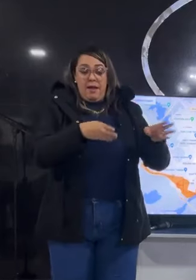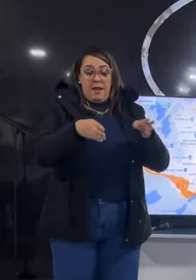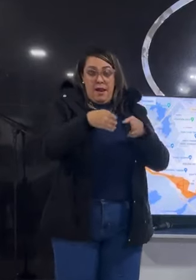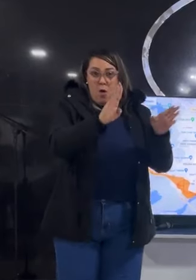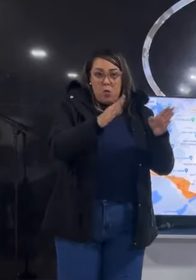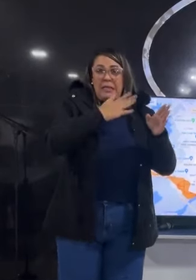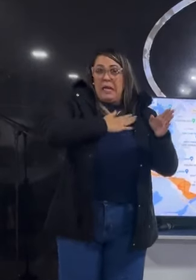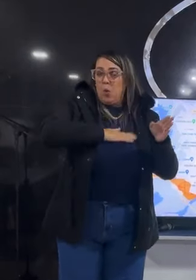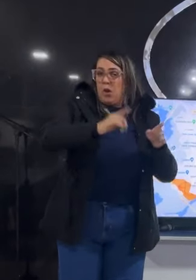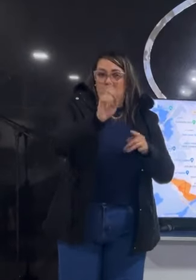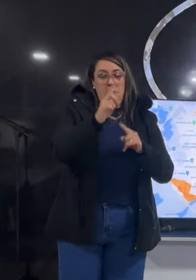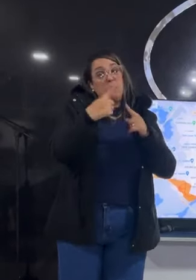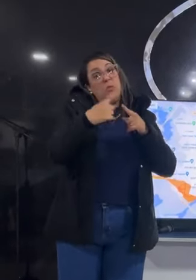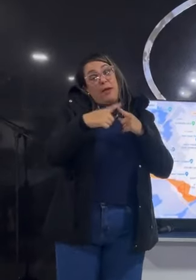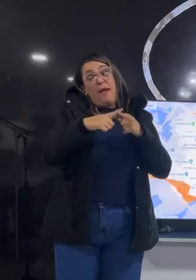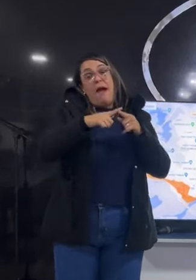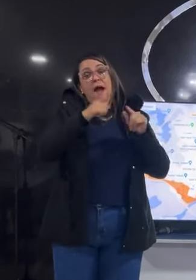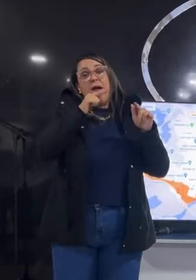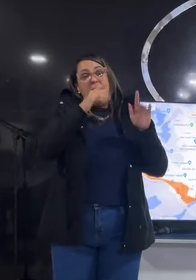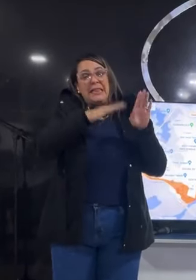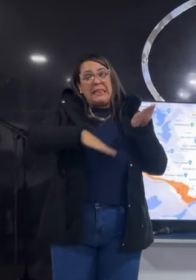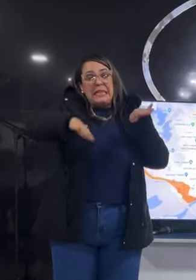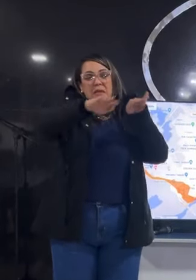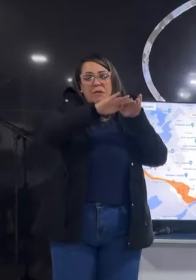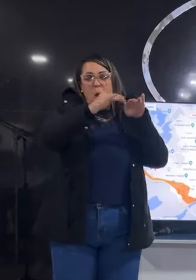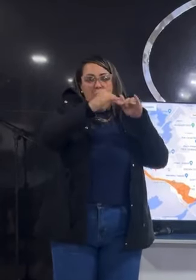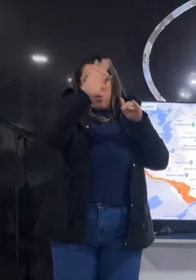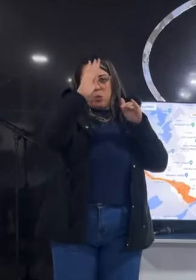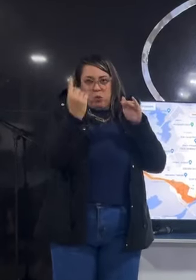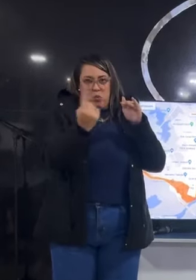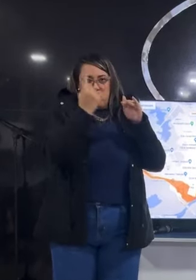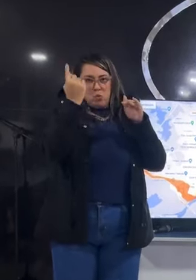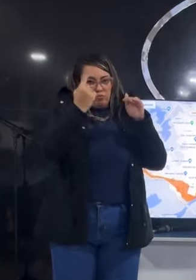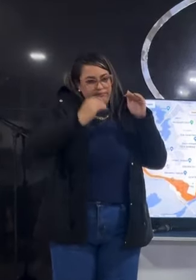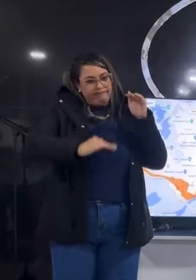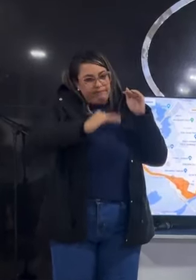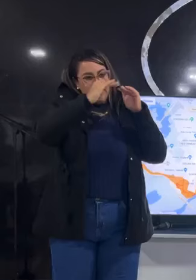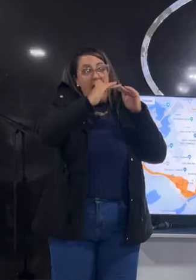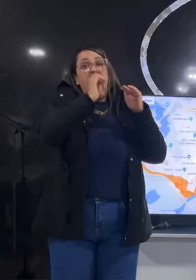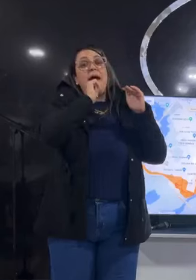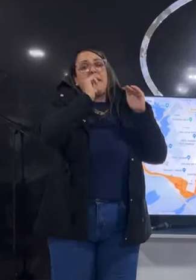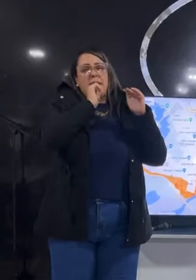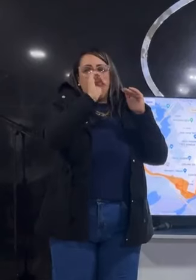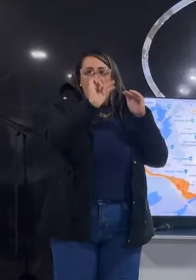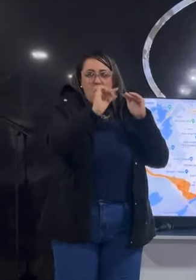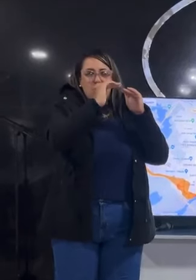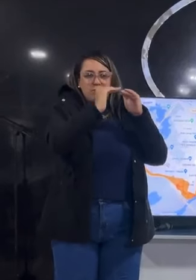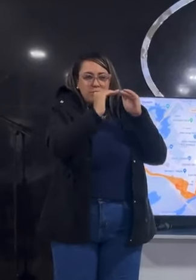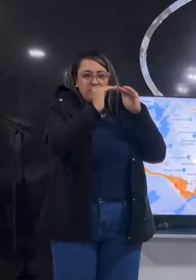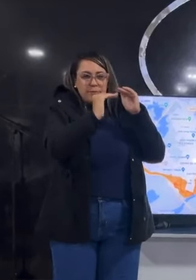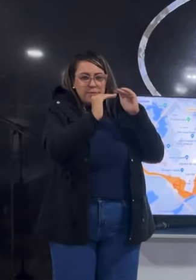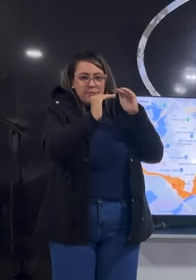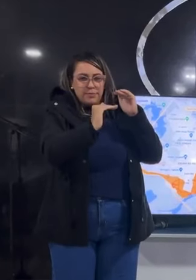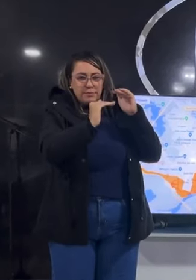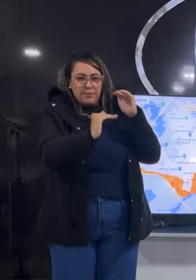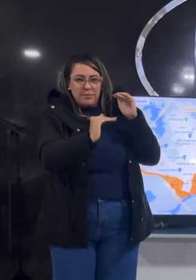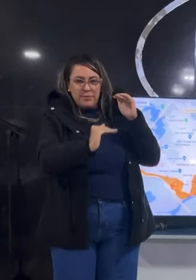Gonçalo tá num nível muito alto como aloa também embora eles estejam baixando lenta ente gradualmente o canal tá com